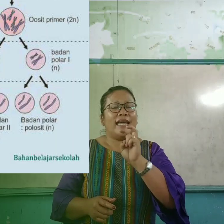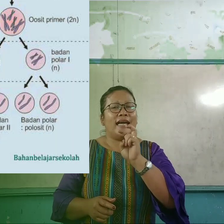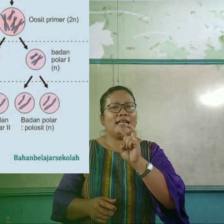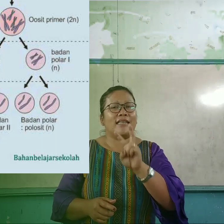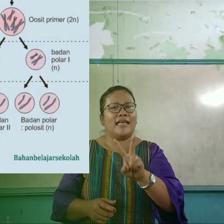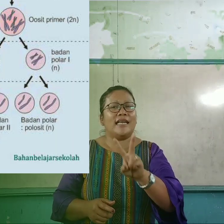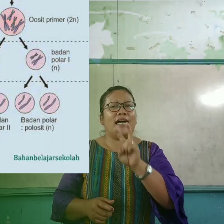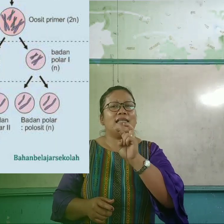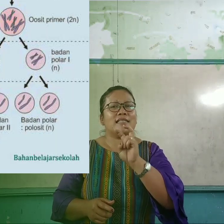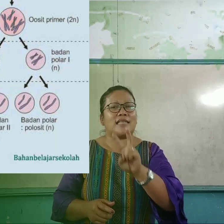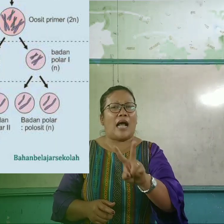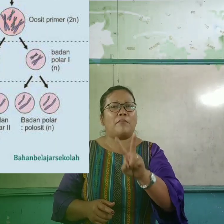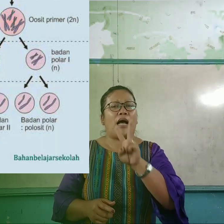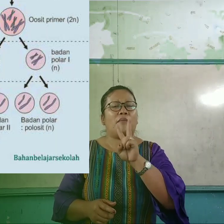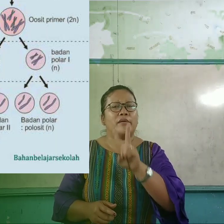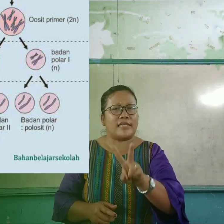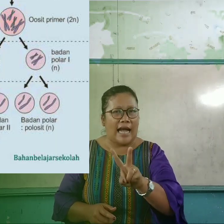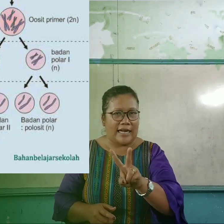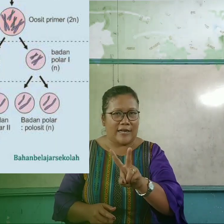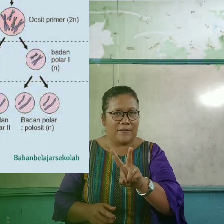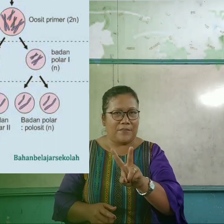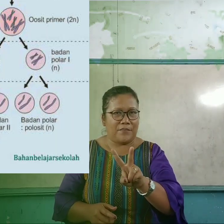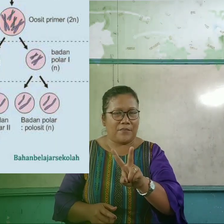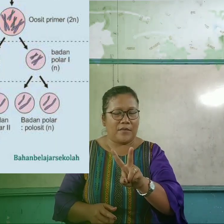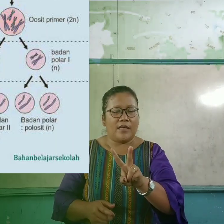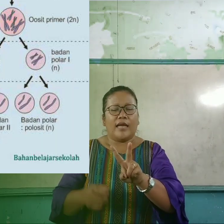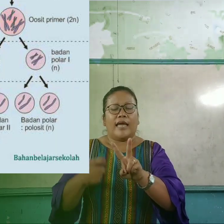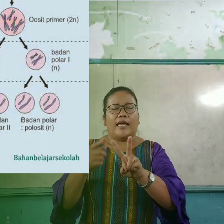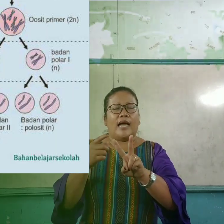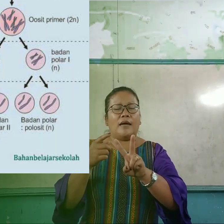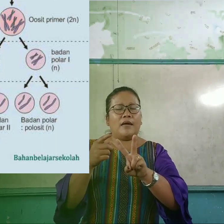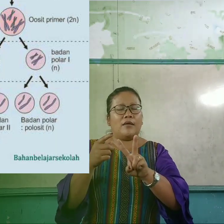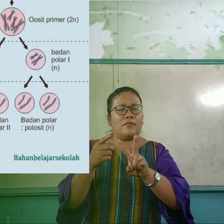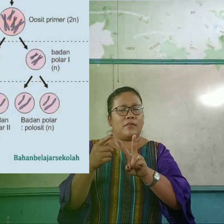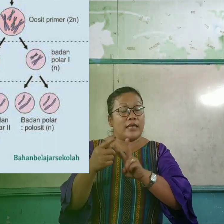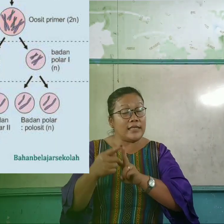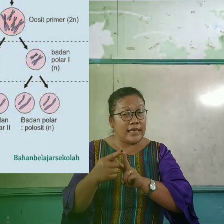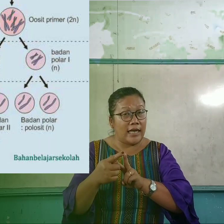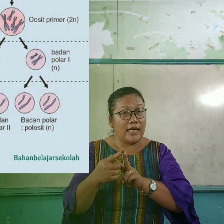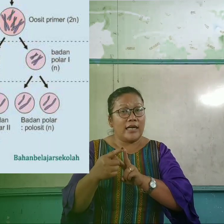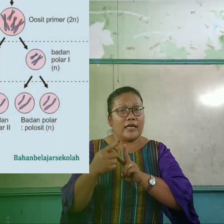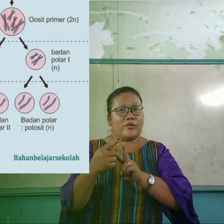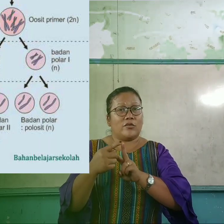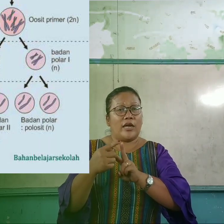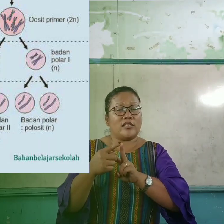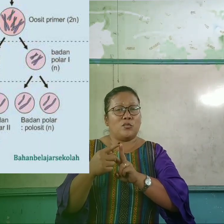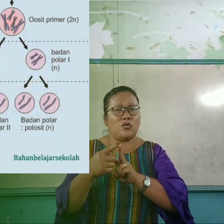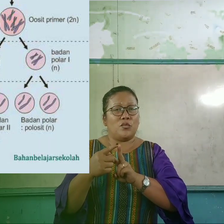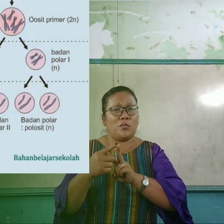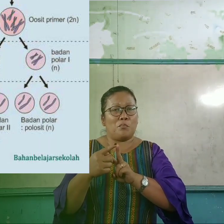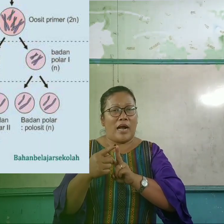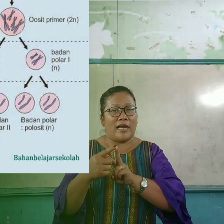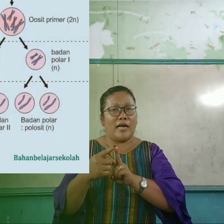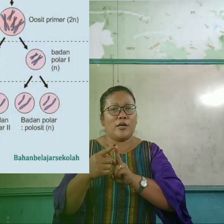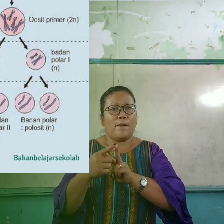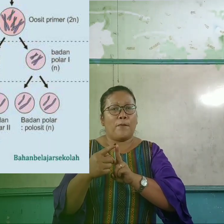yang tidak sama besar. Yang kecil disebut badan